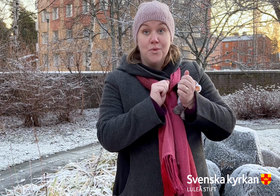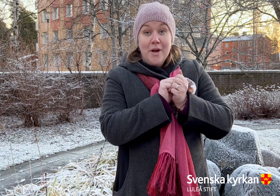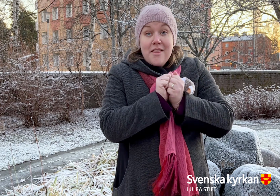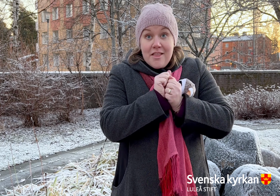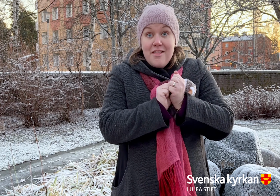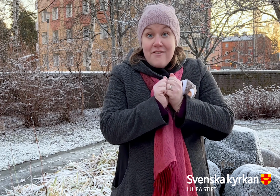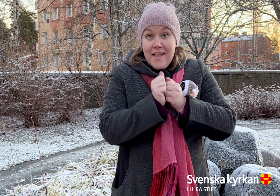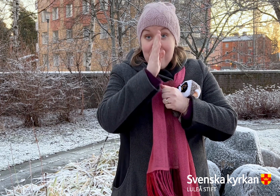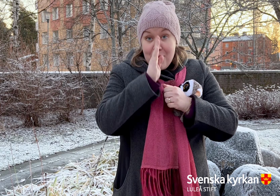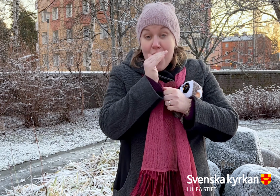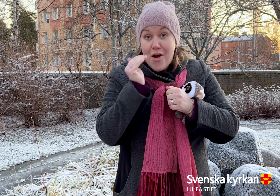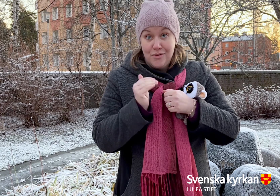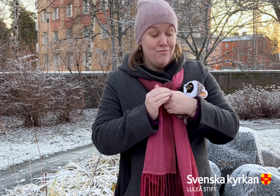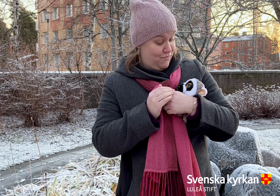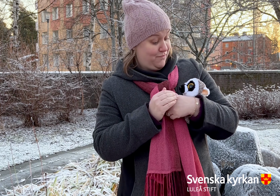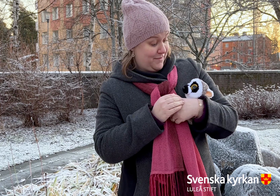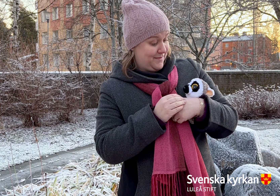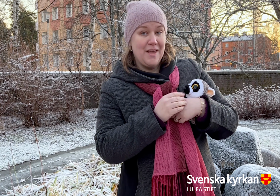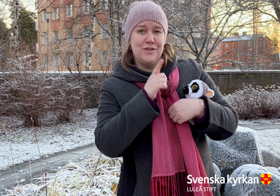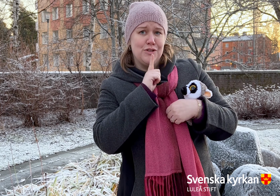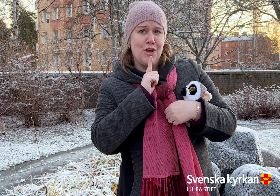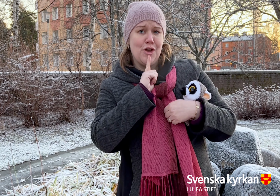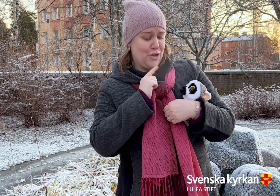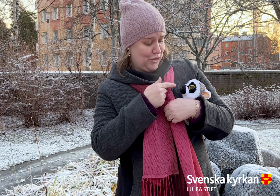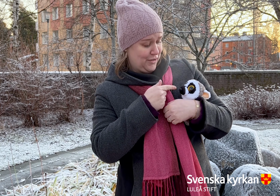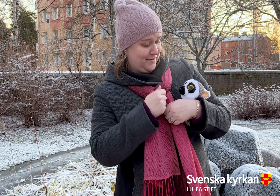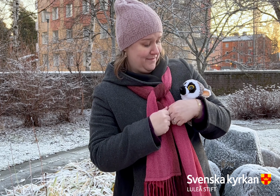Joho, det var en tvättbjörn. Så söt.